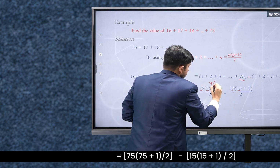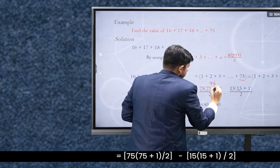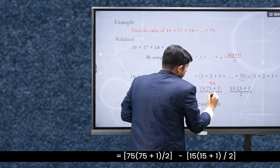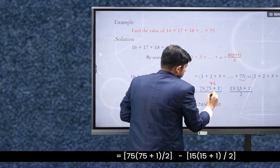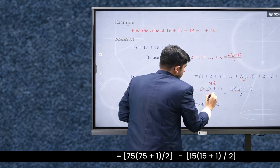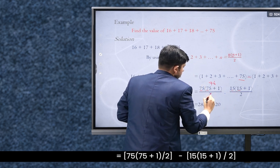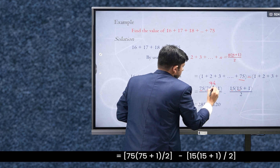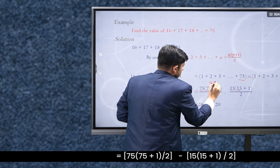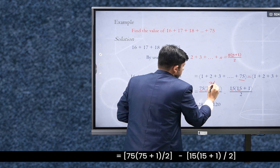బై 2